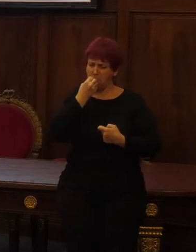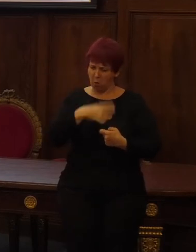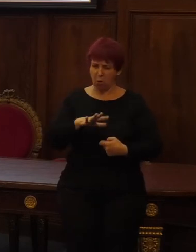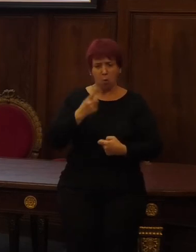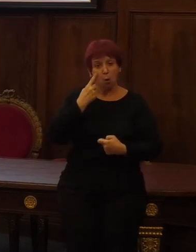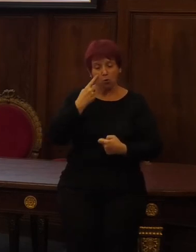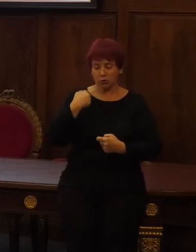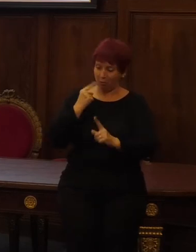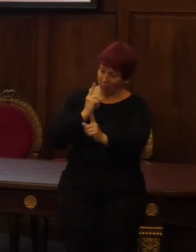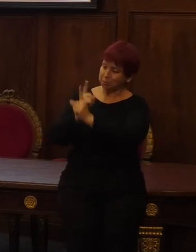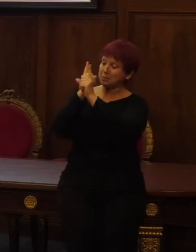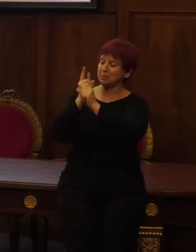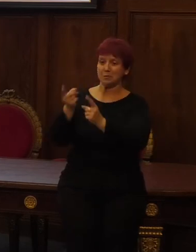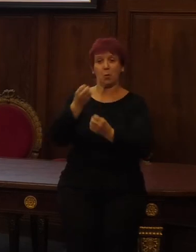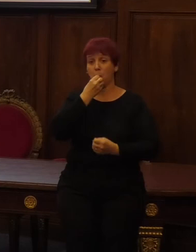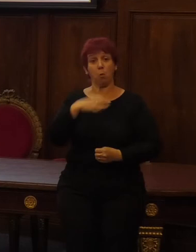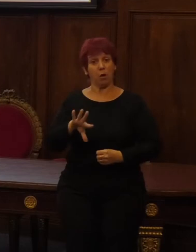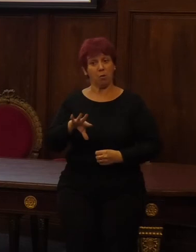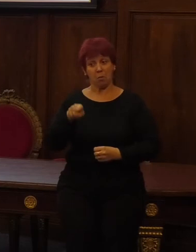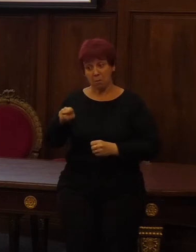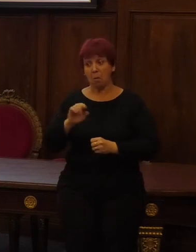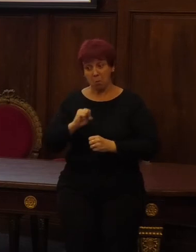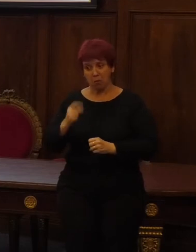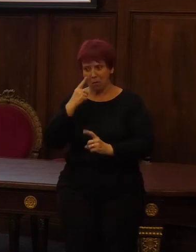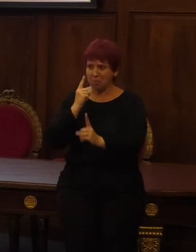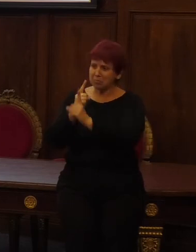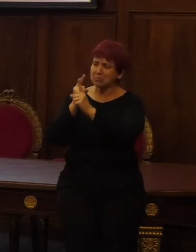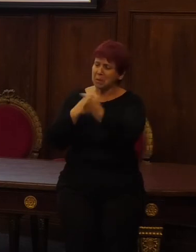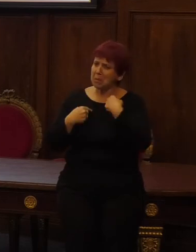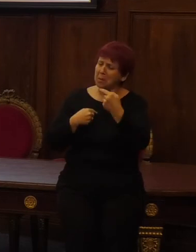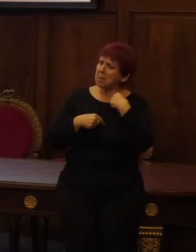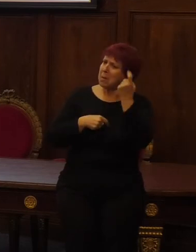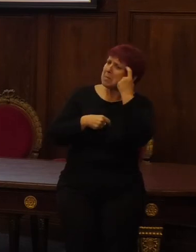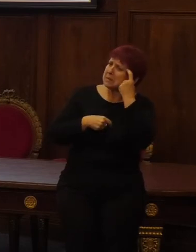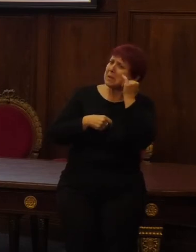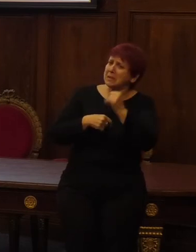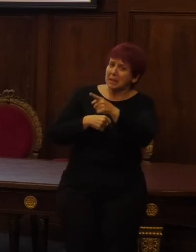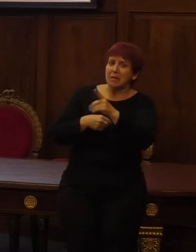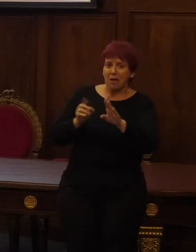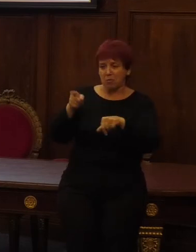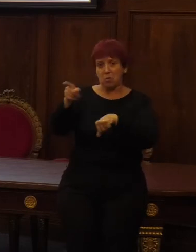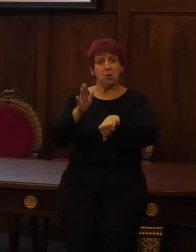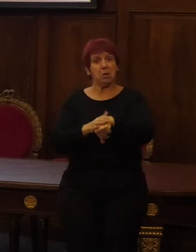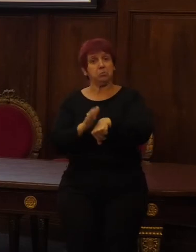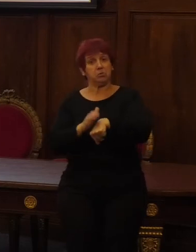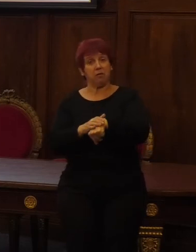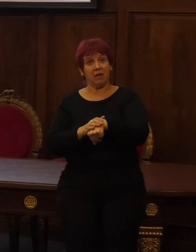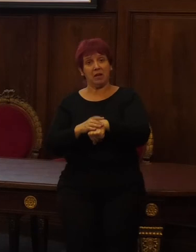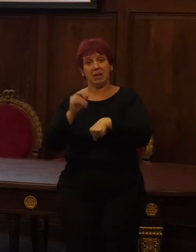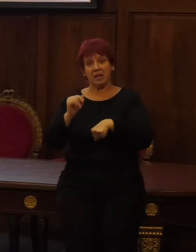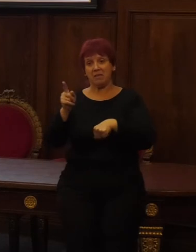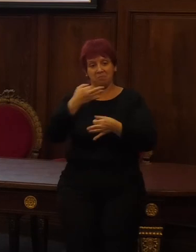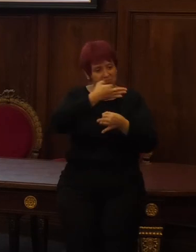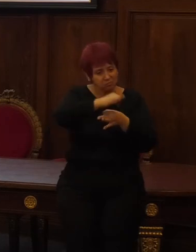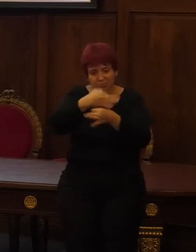bueno conocerte, porque así podemos pensar que vos te vas a encargar de